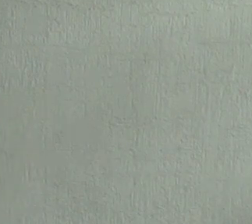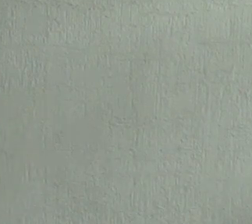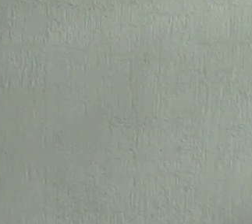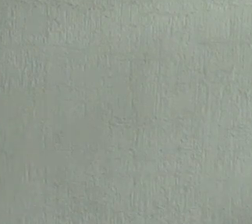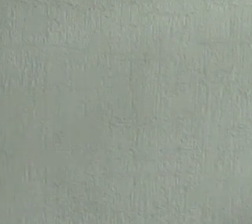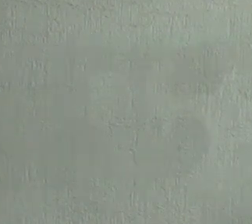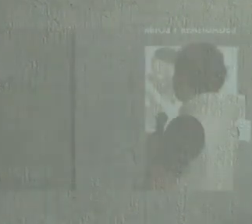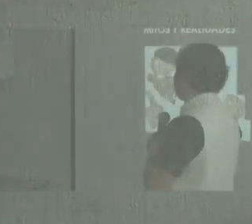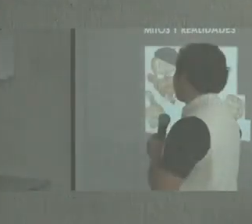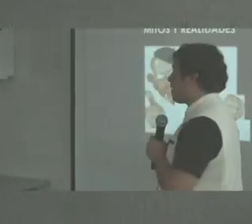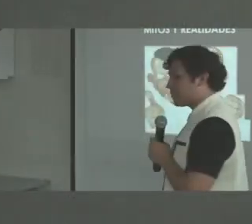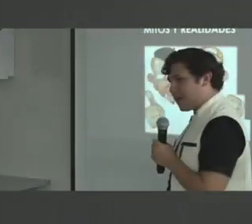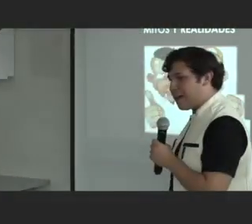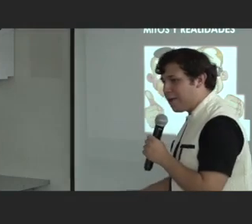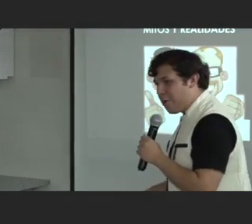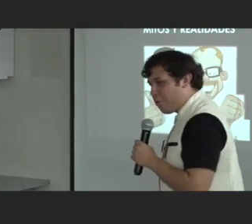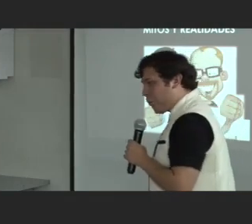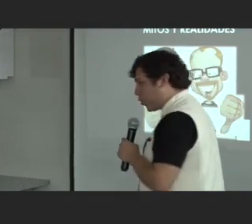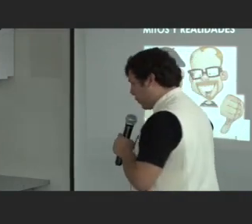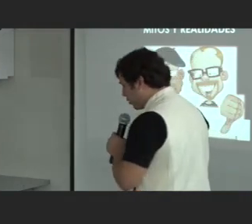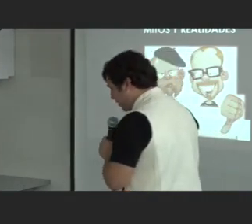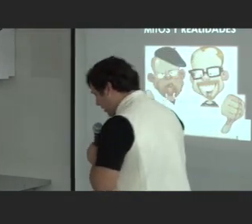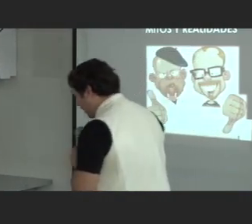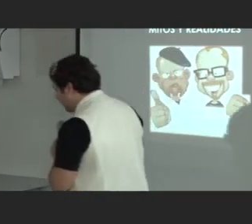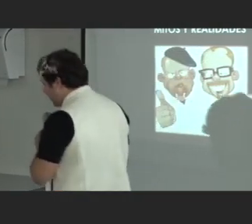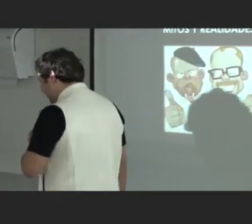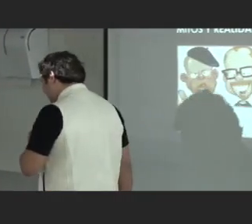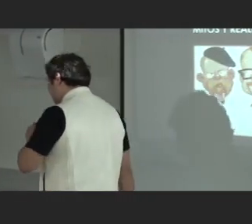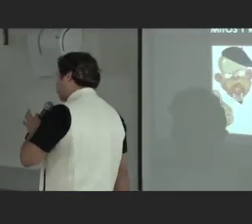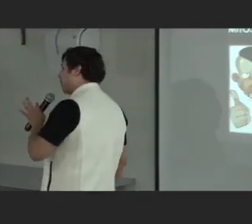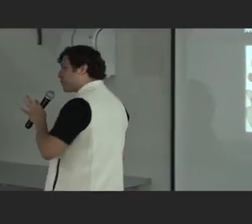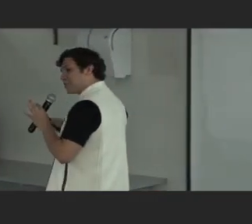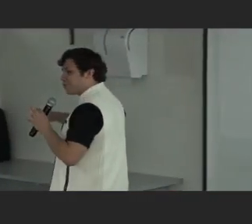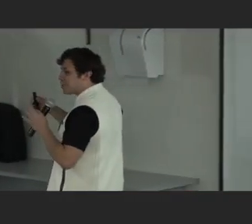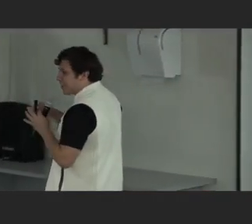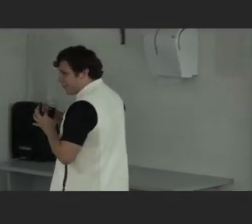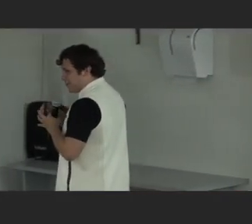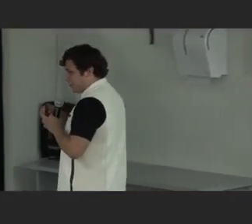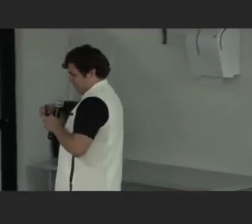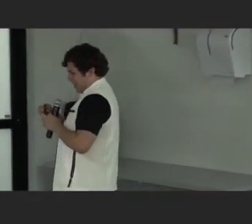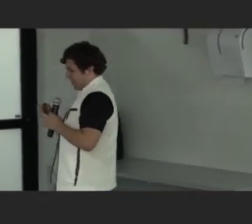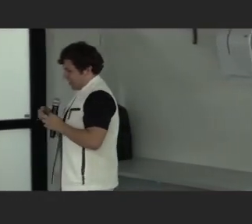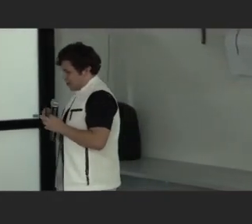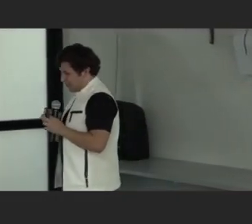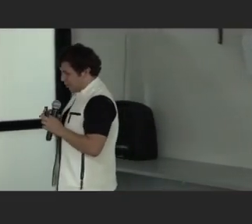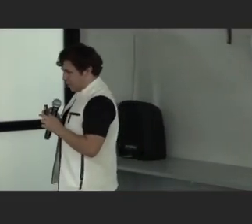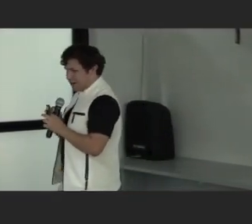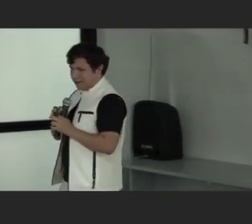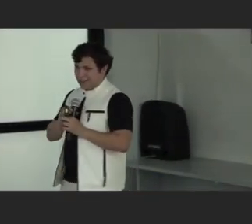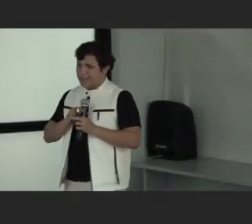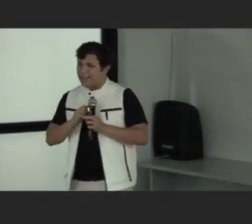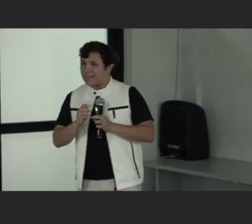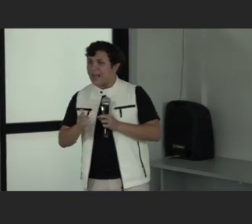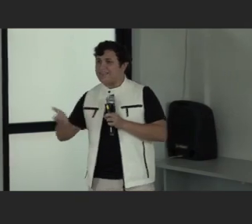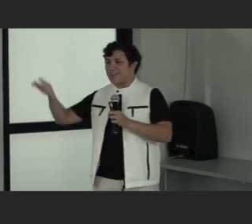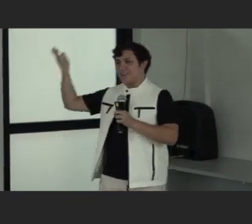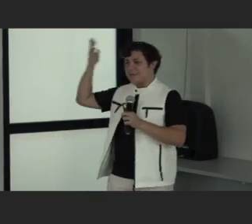señas. ¿Ok? Vamos a un poco de mitos y realidades que a lo mejor hemos escuchado y a lo mejor anteriormente